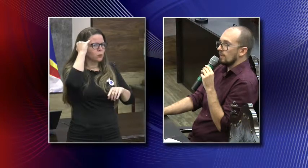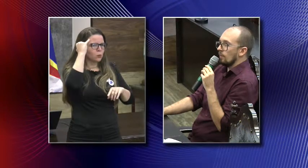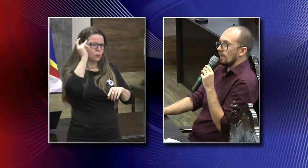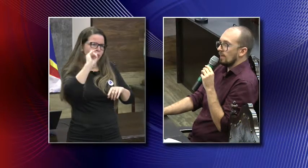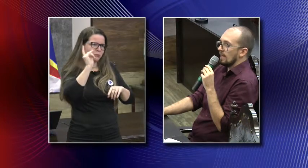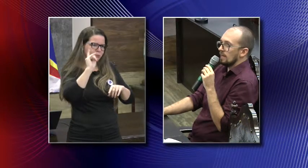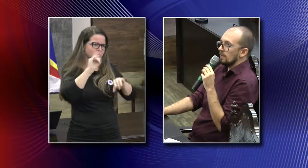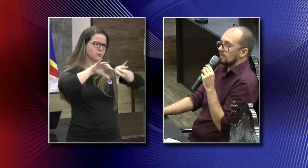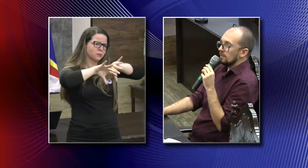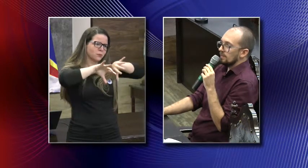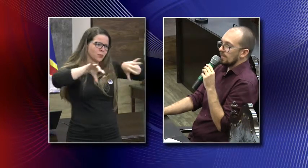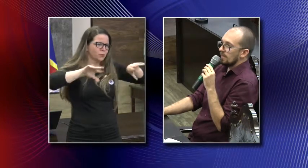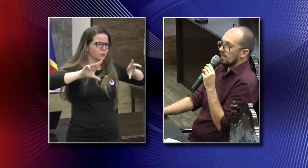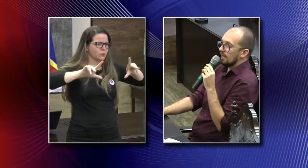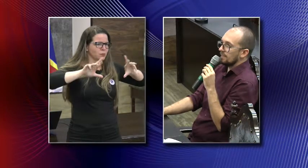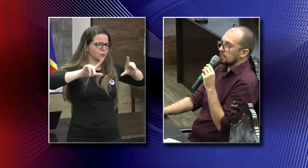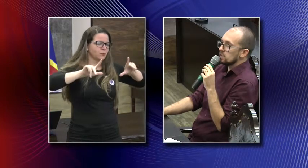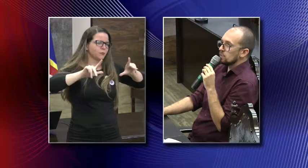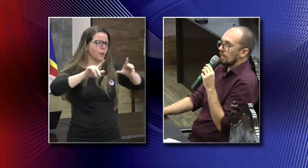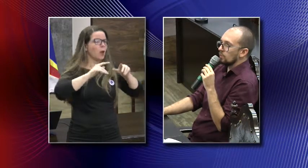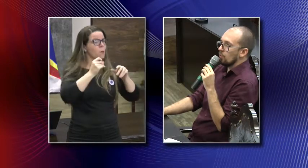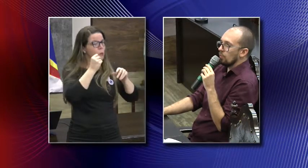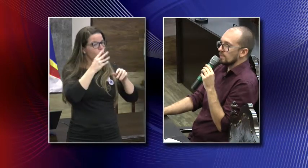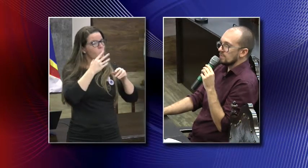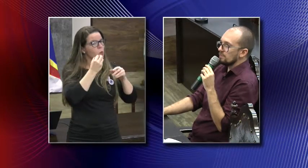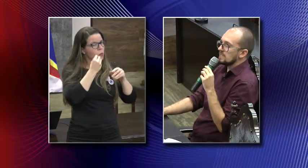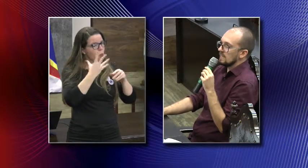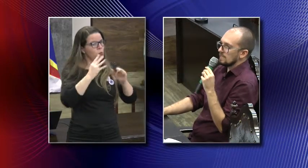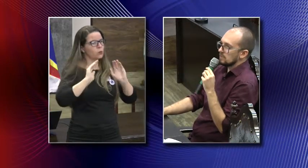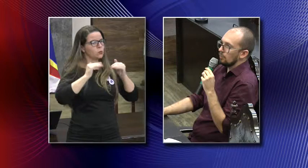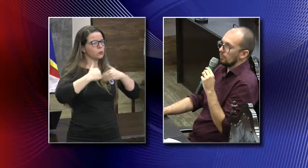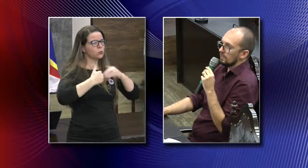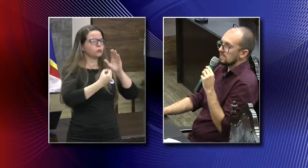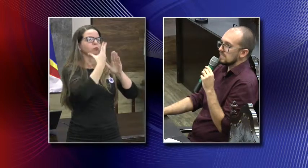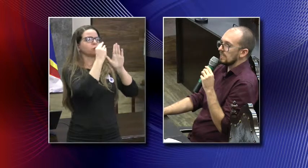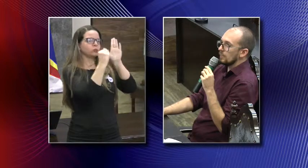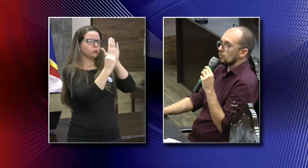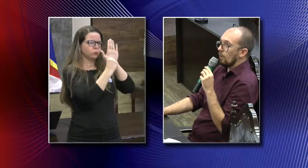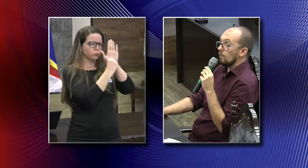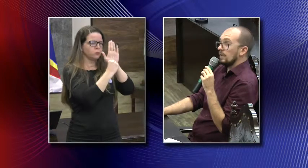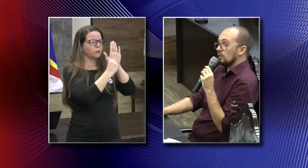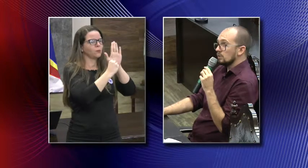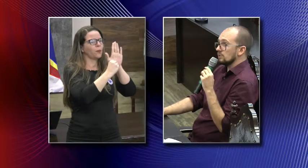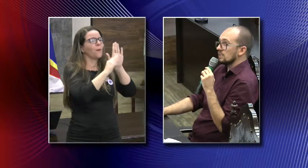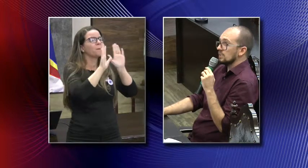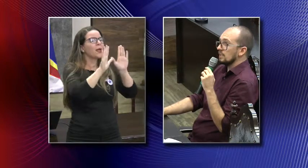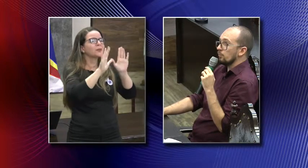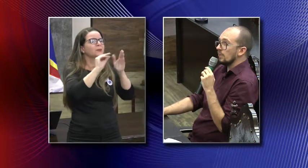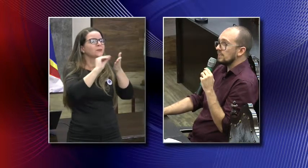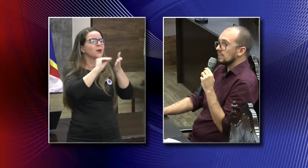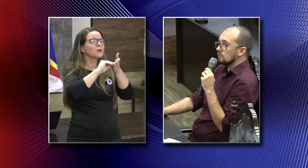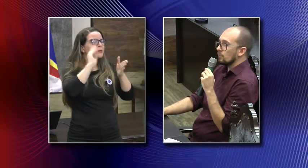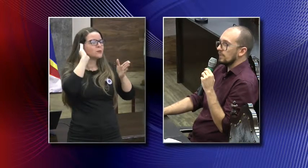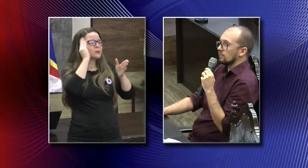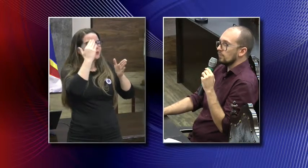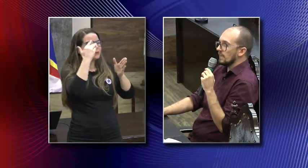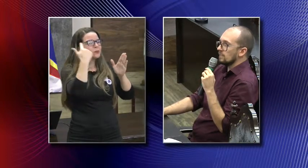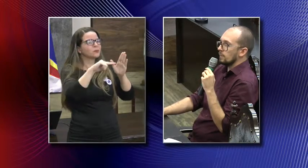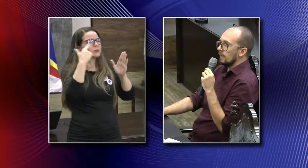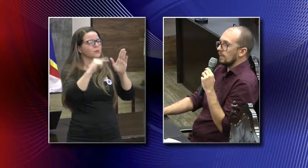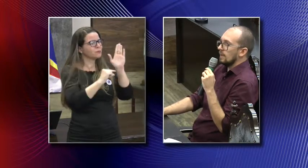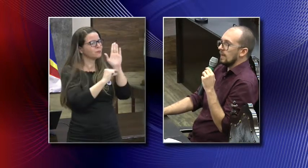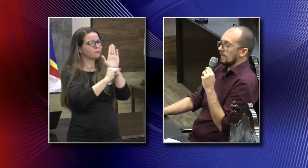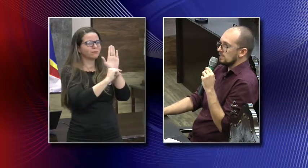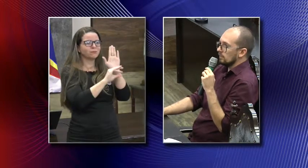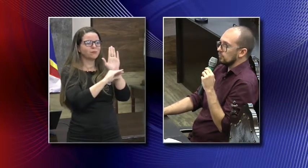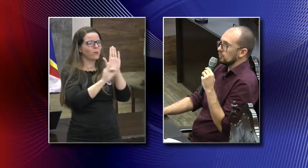tempo, ele era ainda misturado com outras deficiências, como a deficiência intelectual. E hoje você já tem políticas públicas voltadas